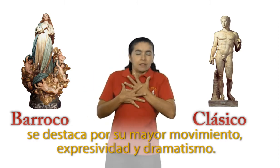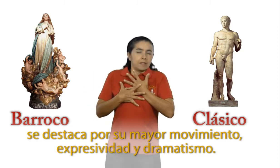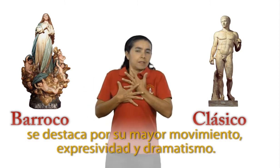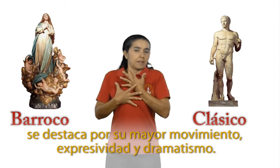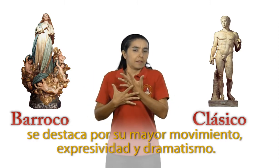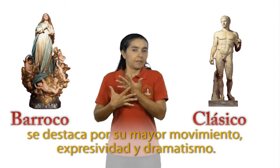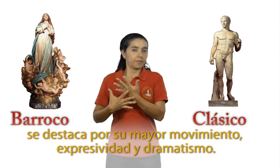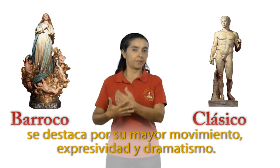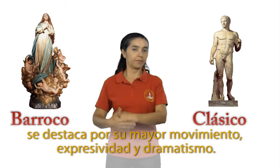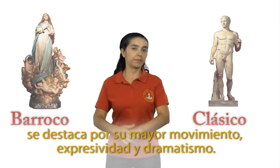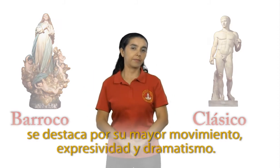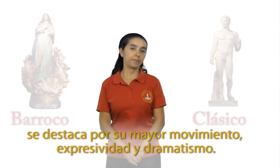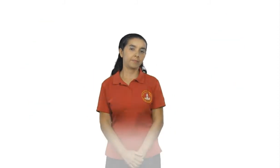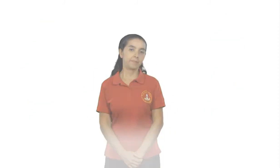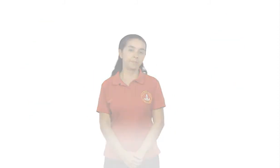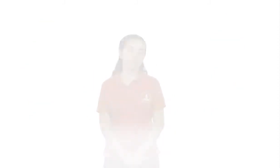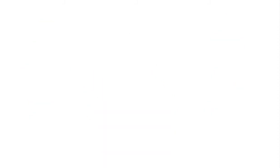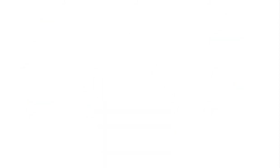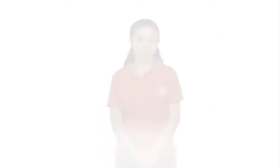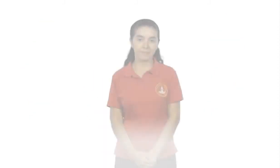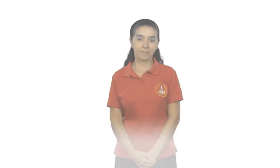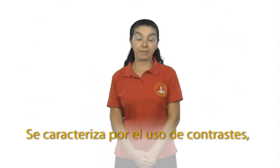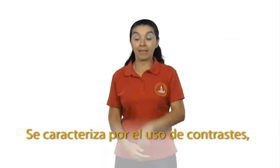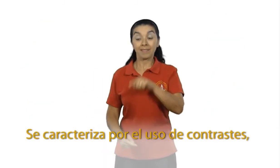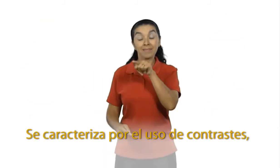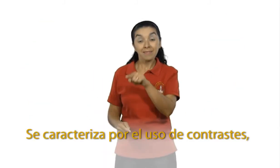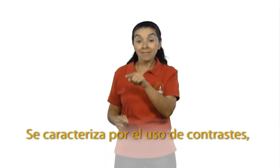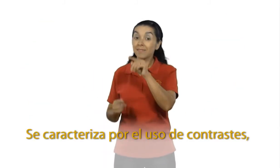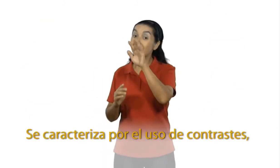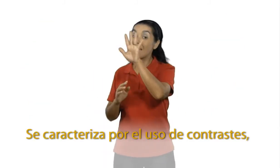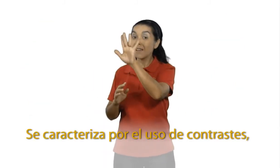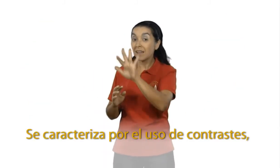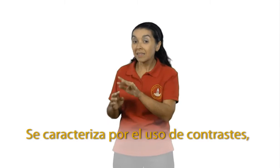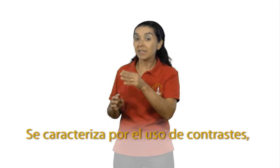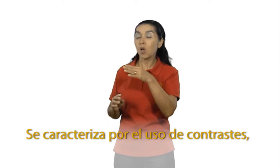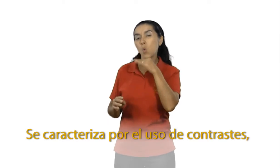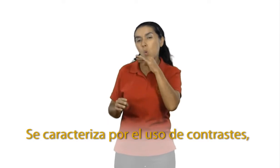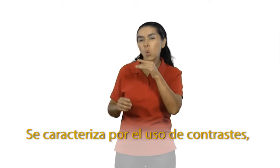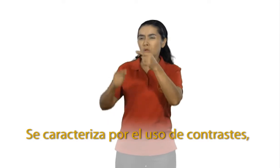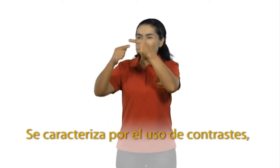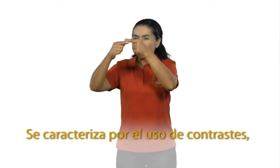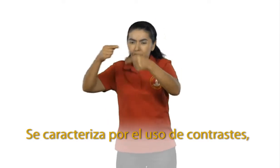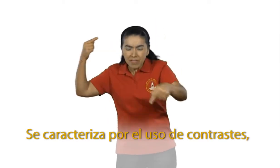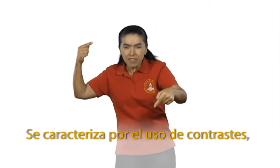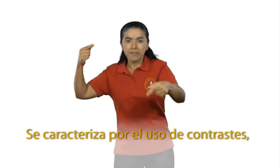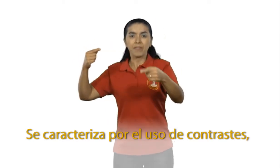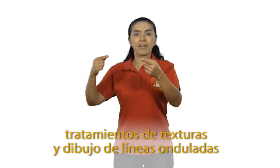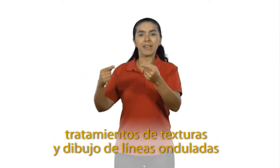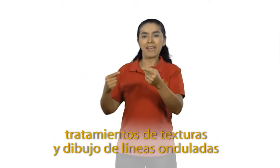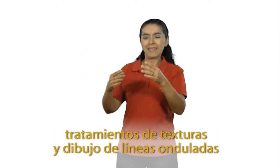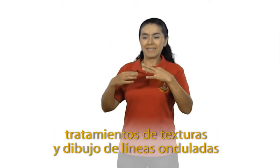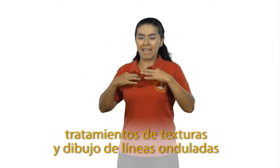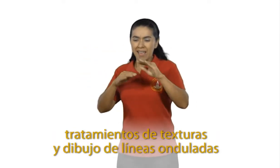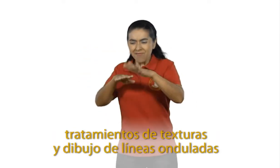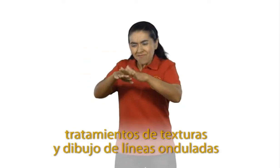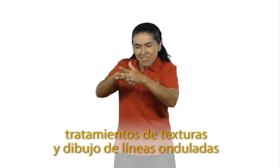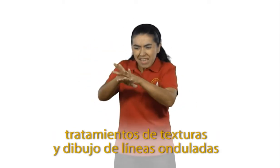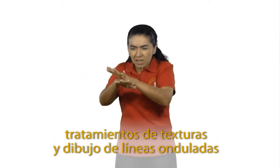expresividad y dramatismo. Se caracteriza por el uso de contrastes, tratamientos de texturas